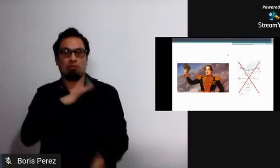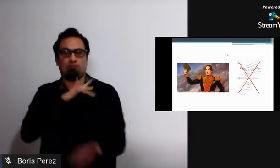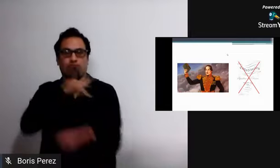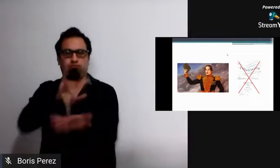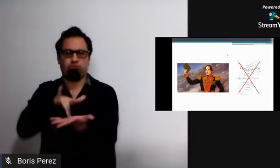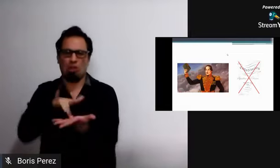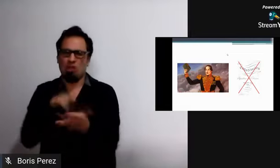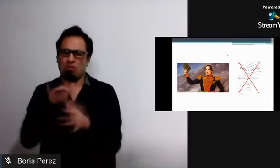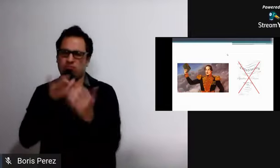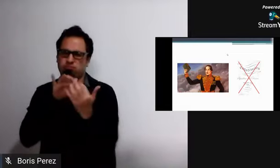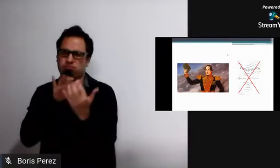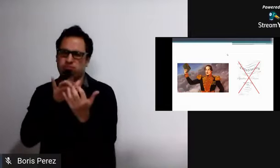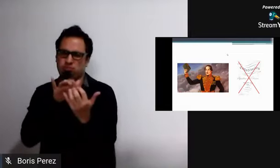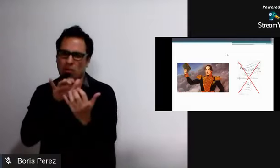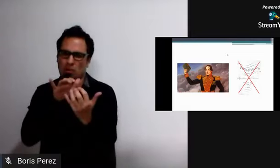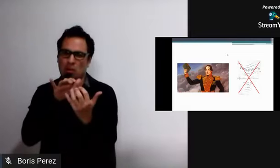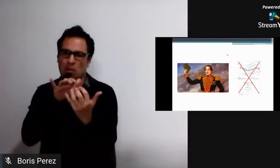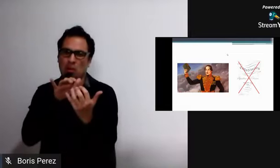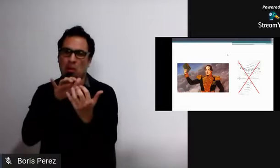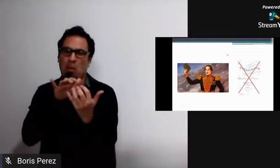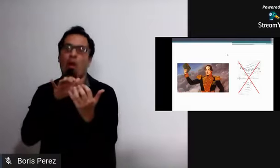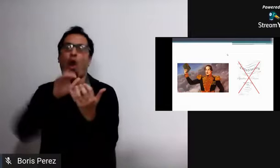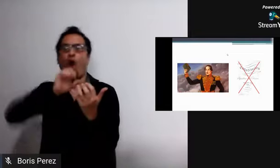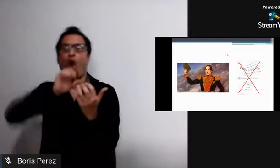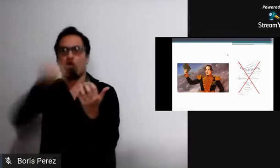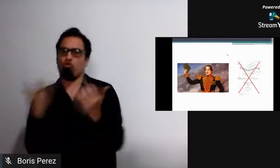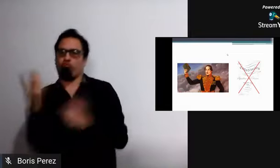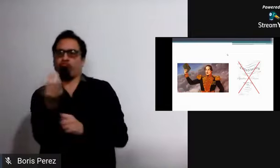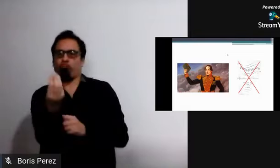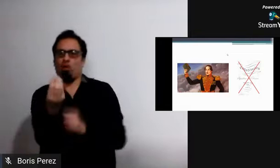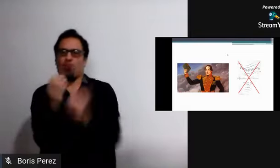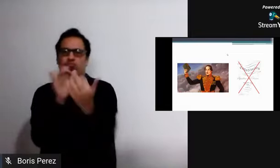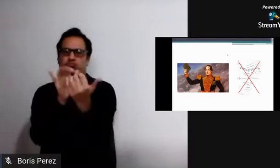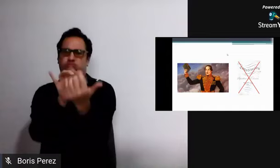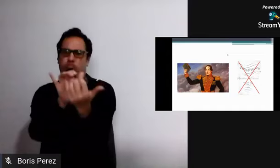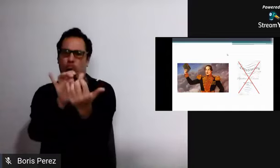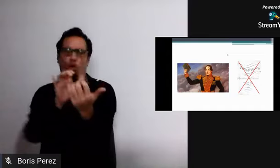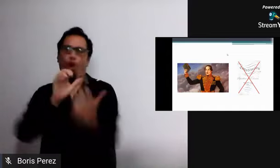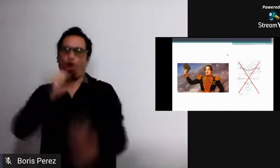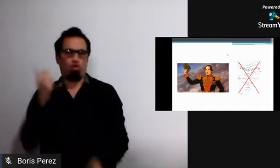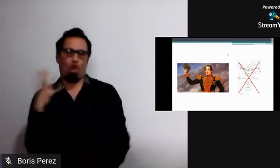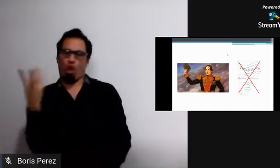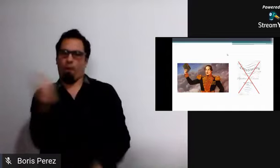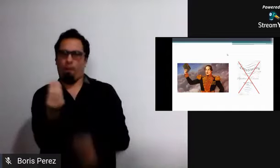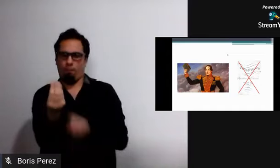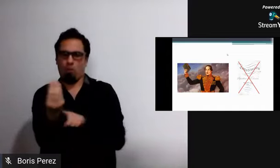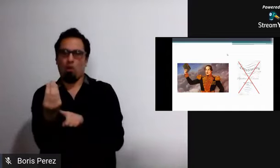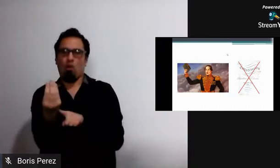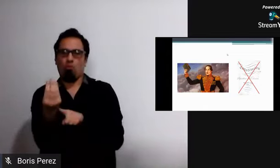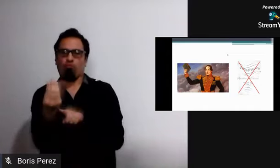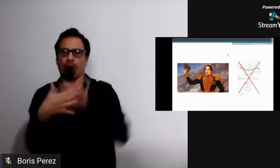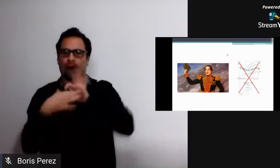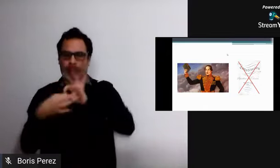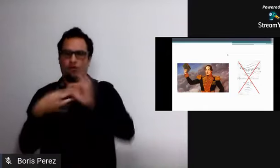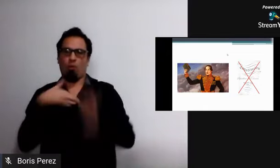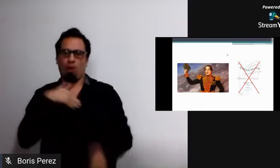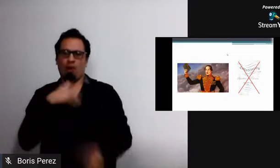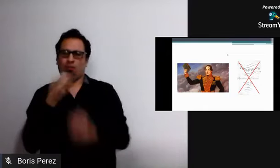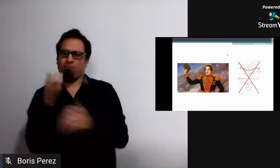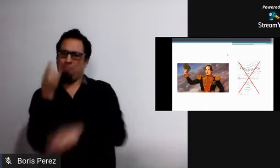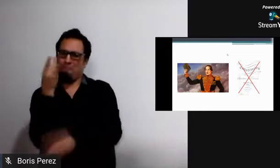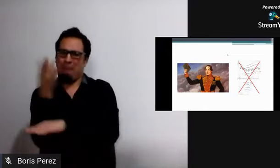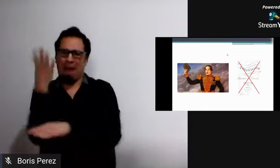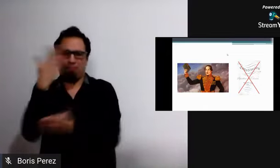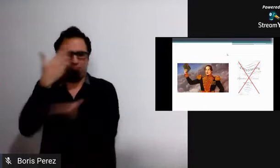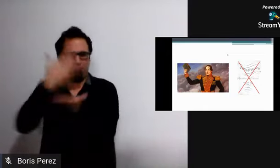también en Bolivia y Perú, porque sabemos que Bolívar llegó hasta esos territorios, también en su gesta independista, apoyado